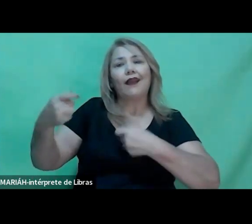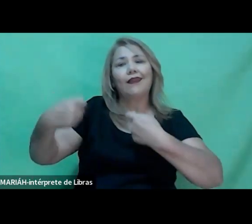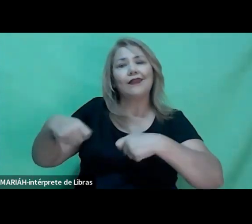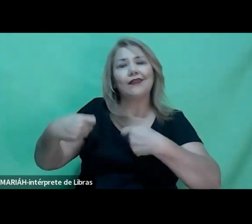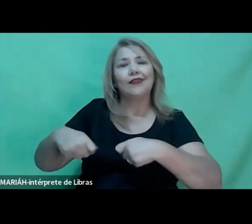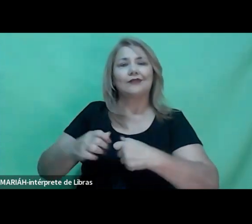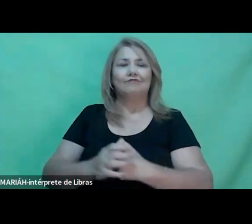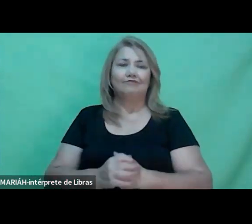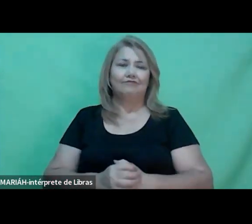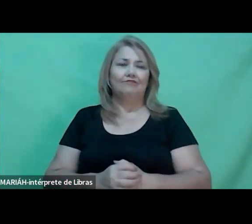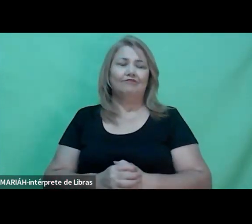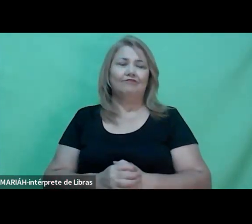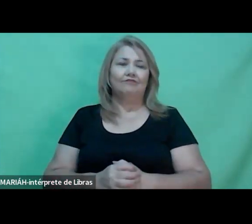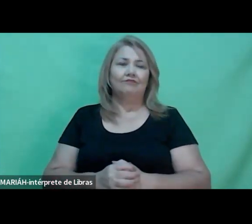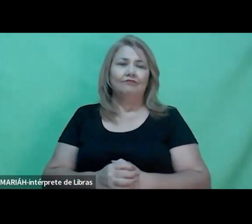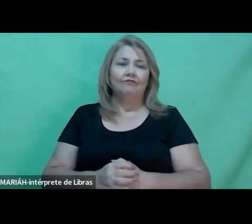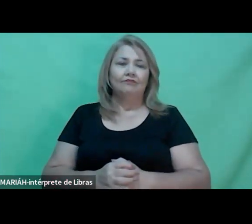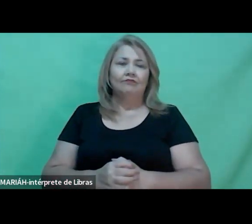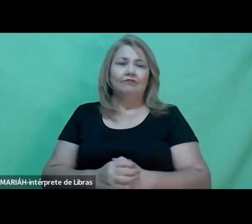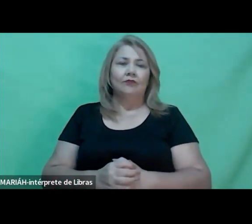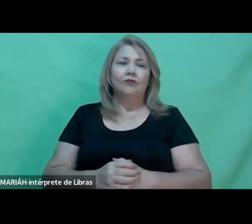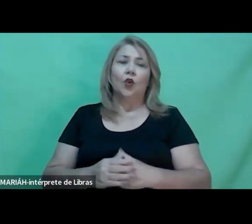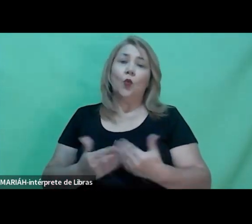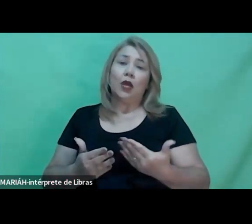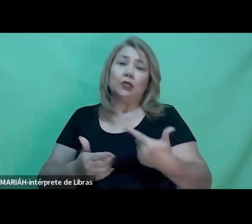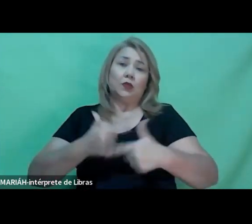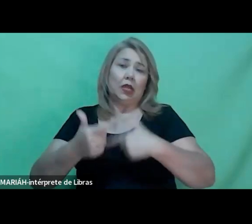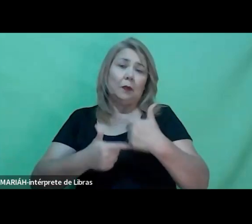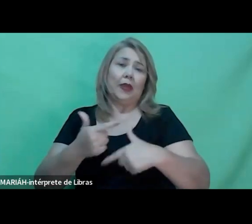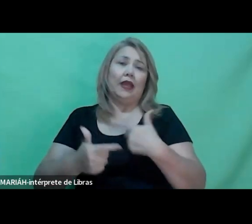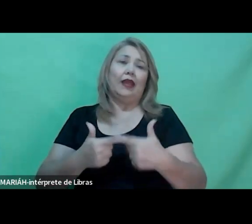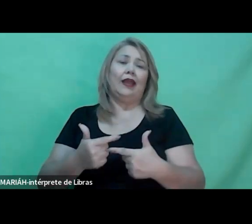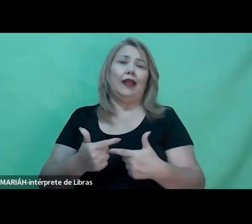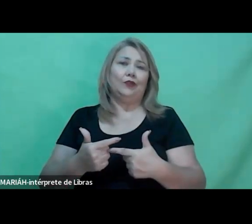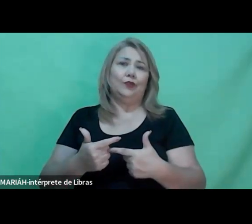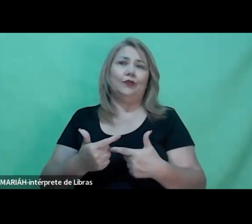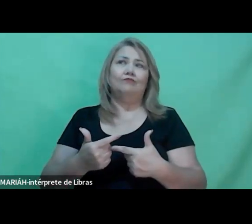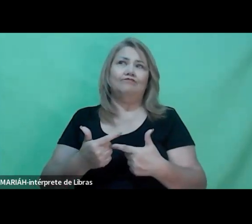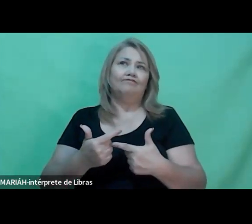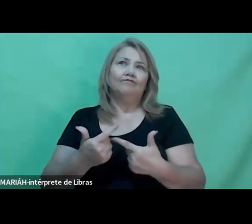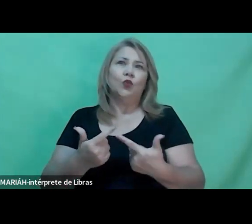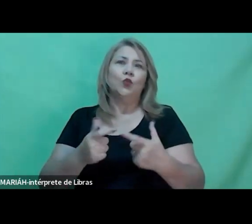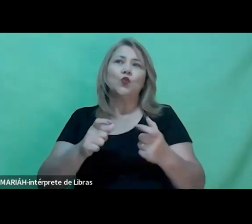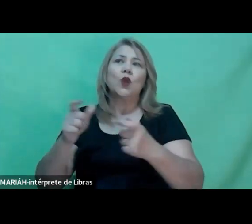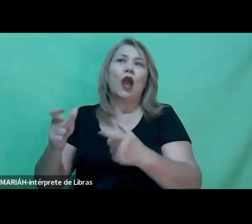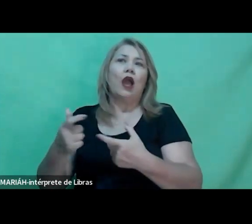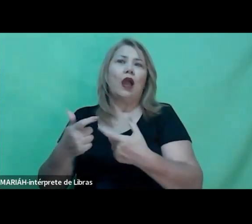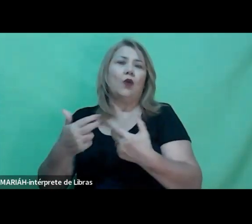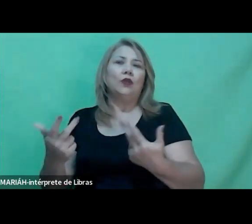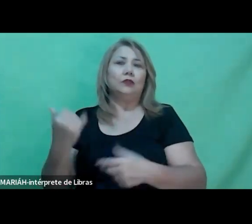eh cuando el trabajo o el servicio es muy muy importante es